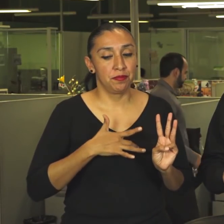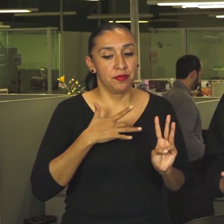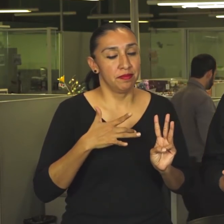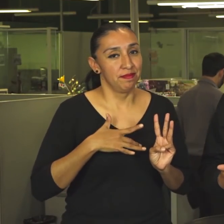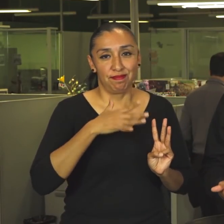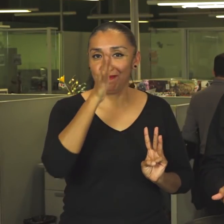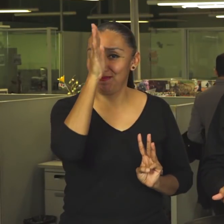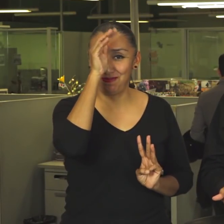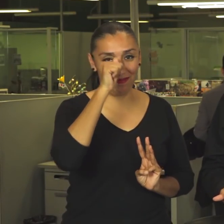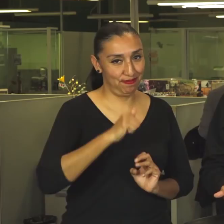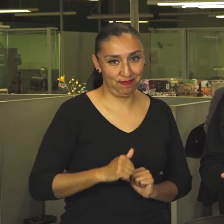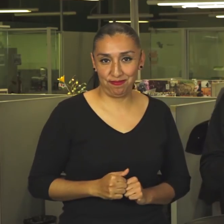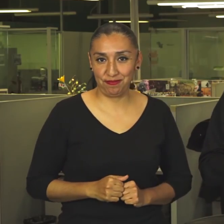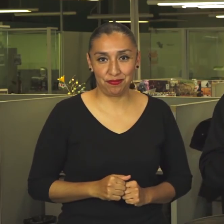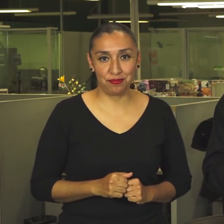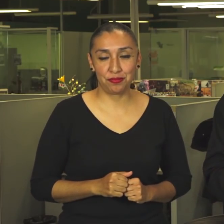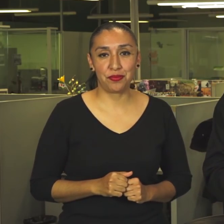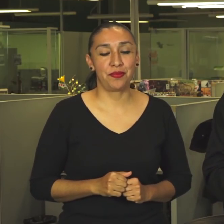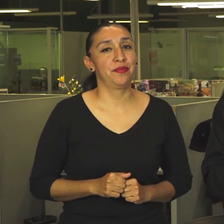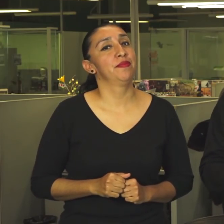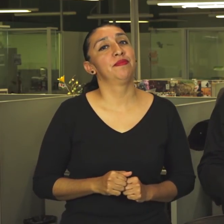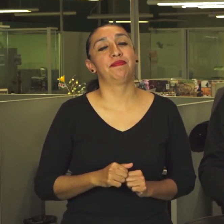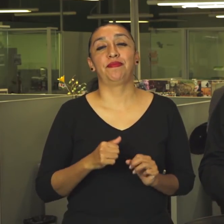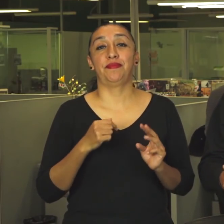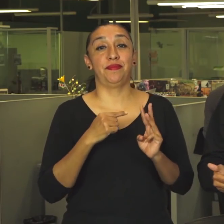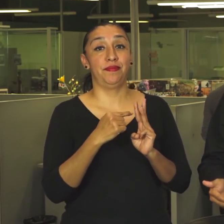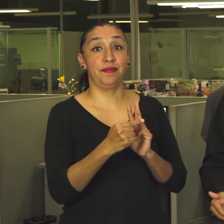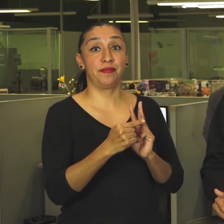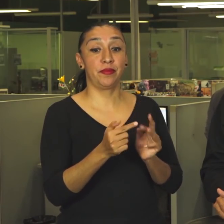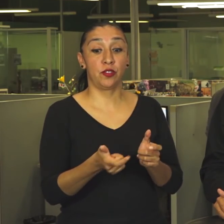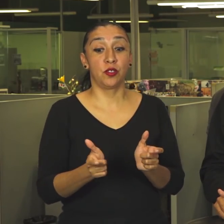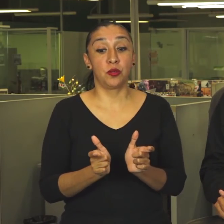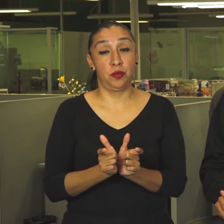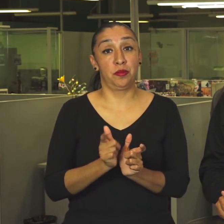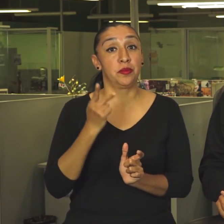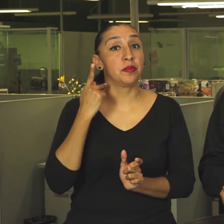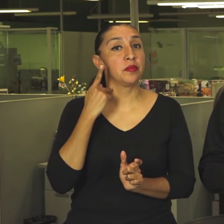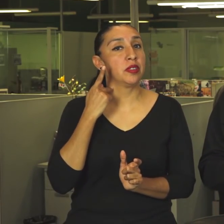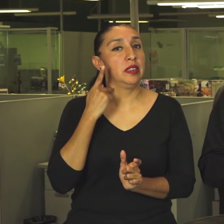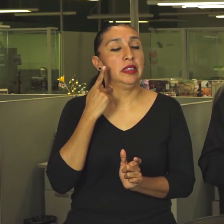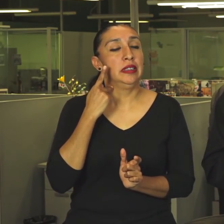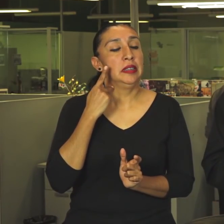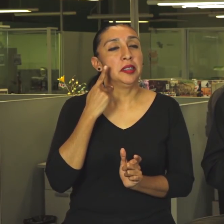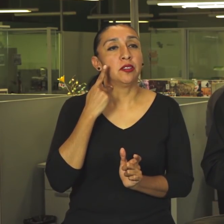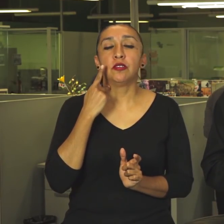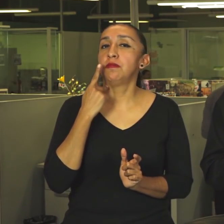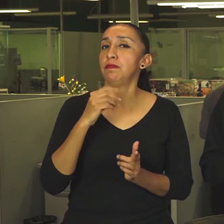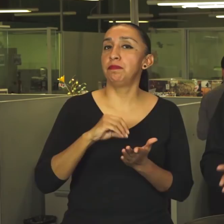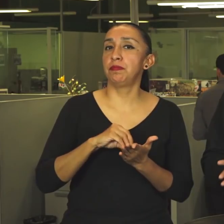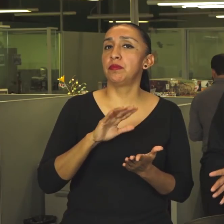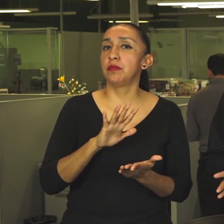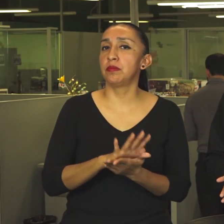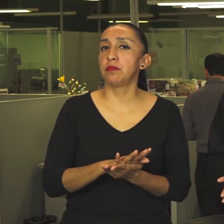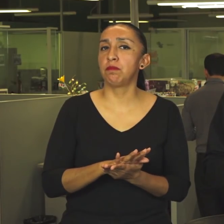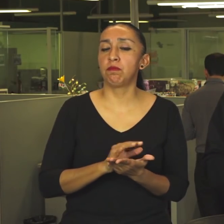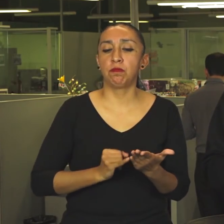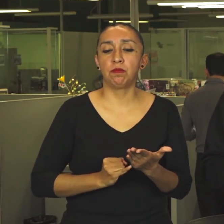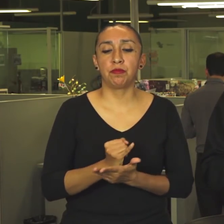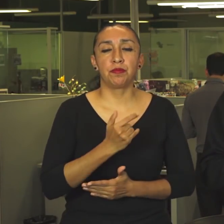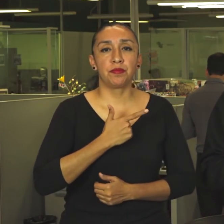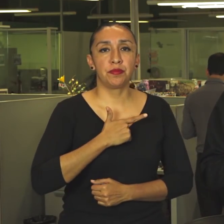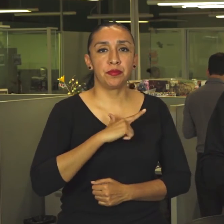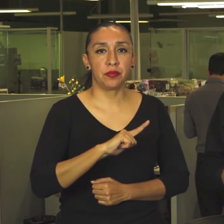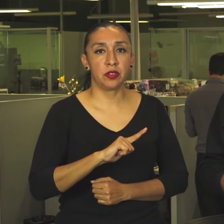están en contra de esta decisión llámese pri-pan o pvc el más beneficiado entre comillas